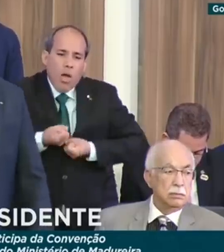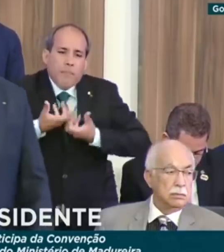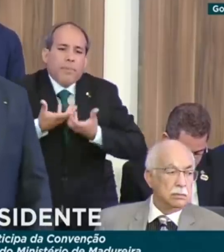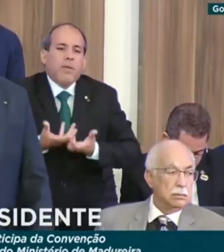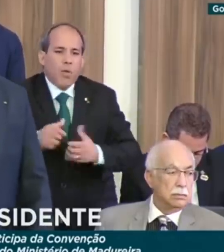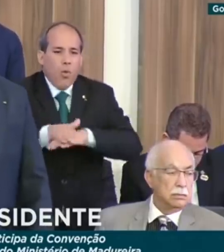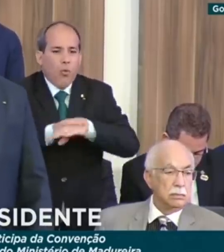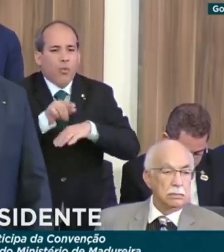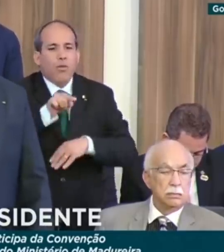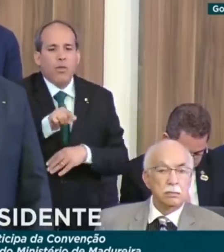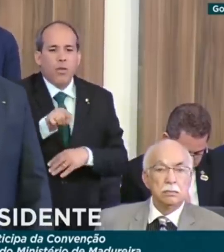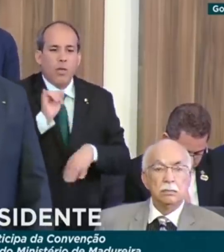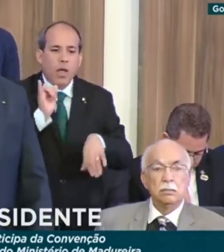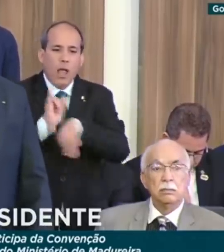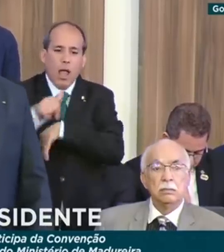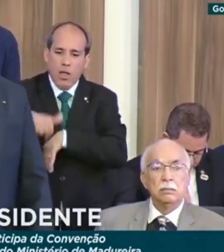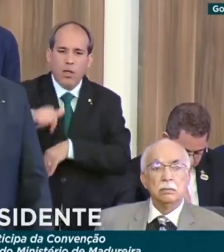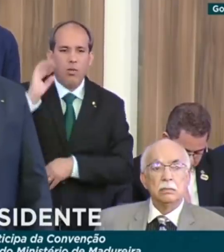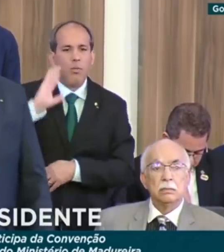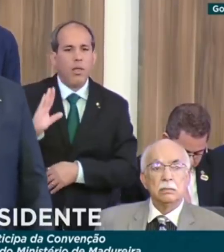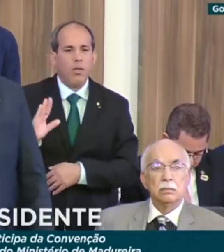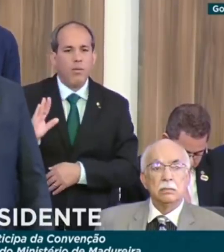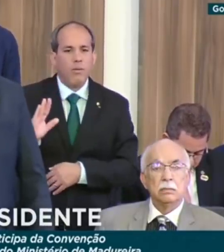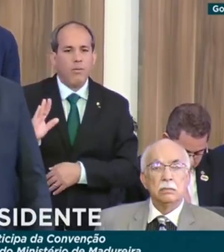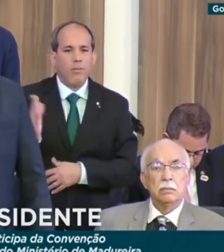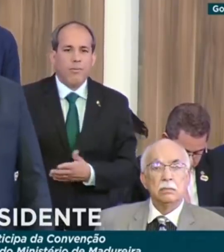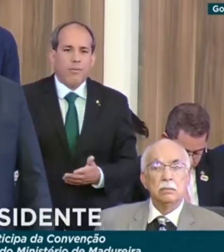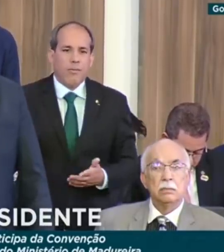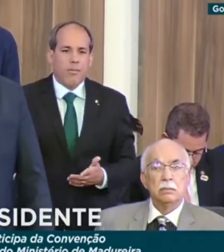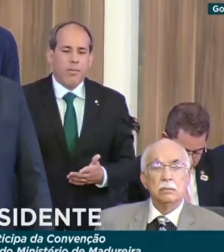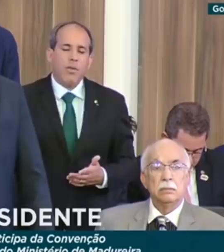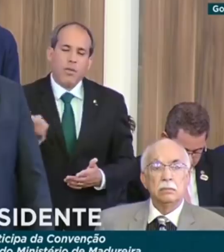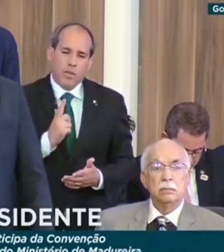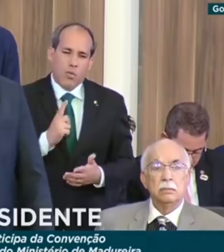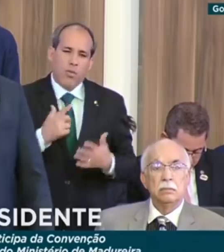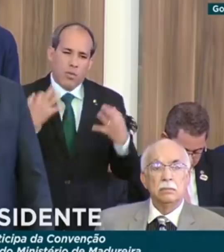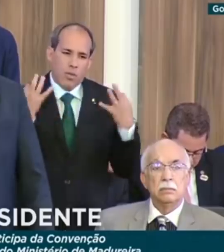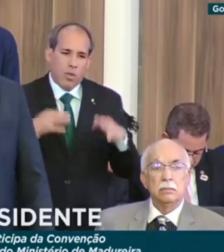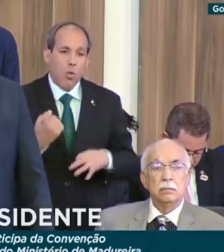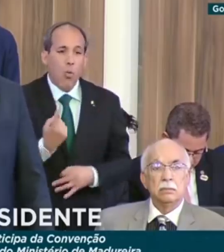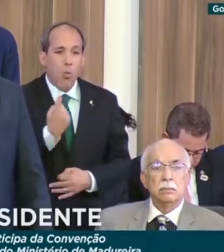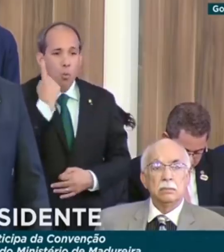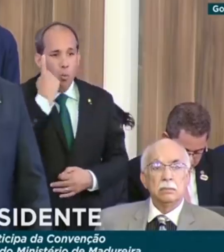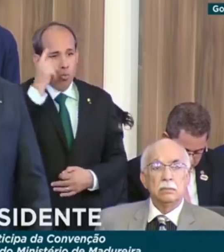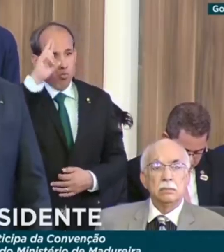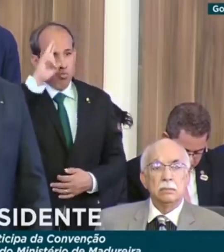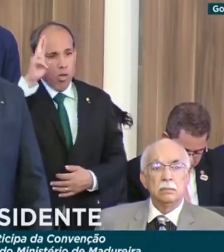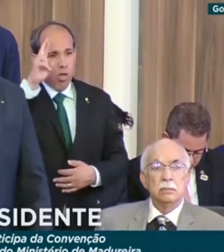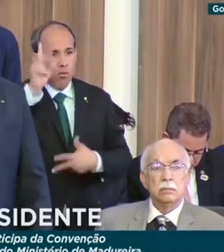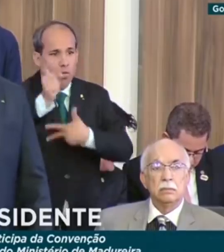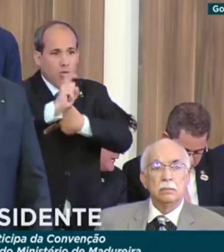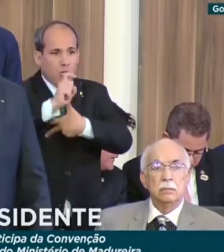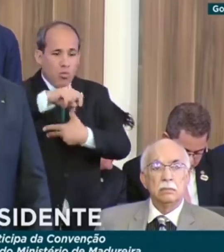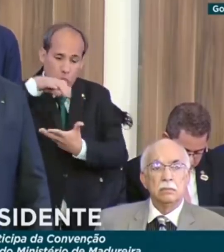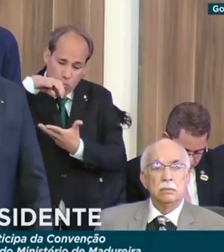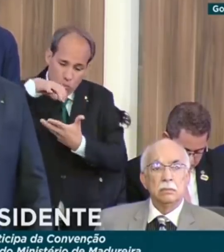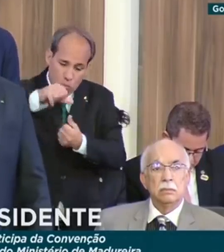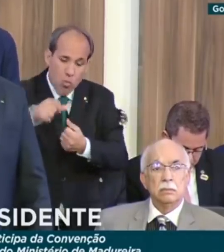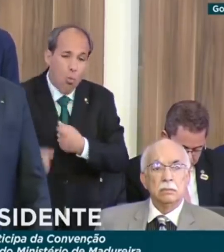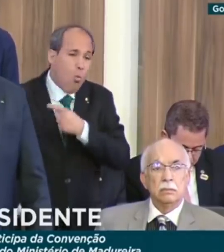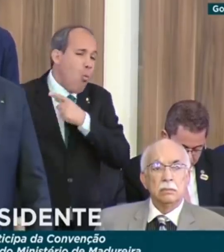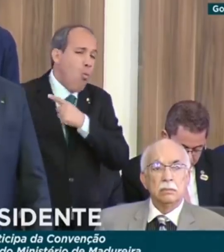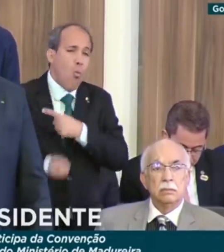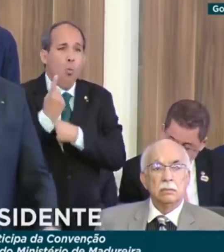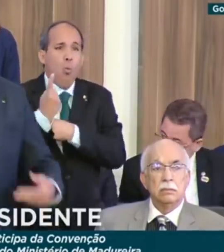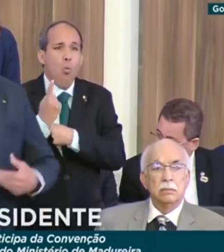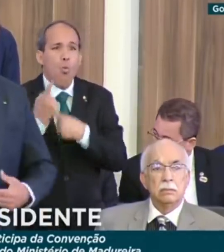Brasil. E podem ter certeza, o único chefe de Estado do mundo que foi contra